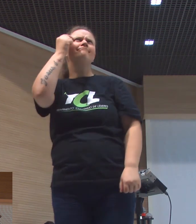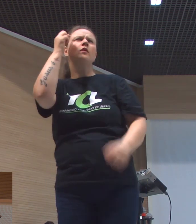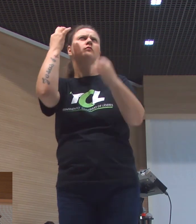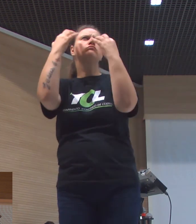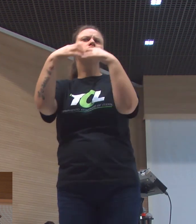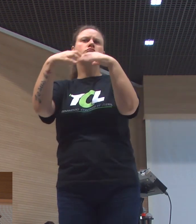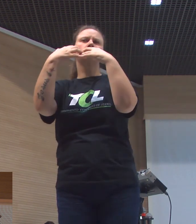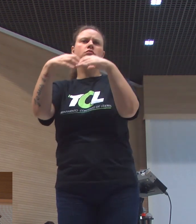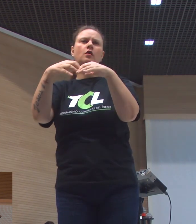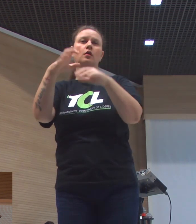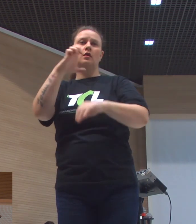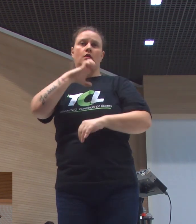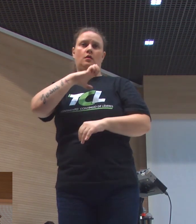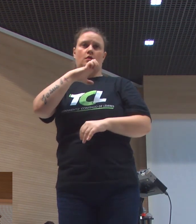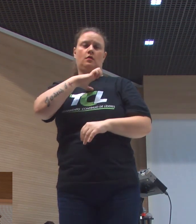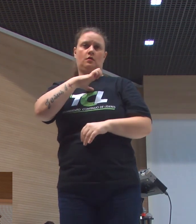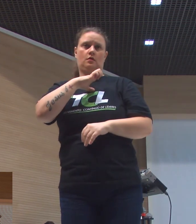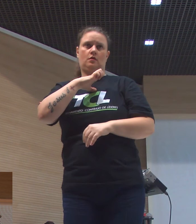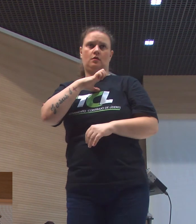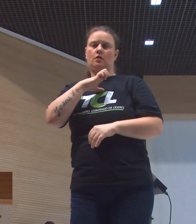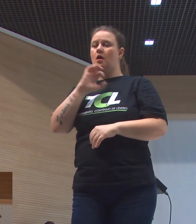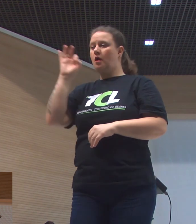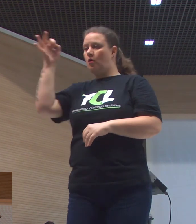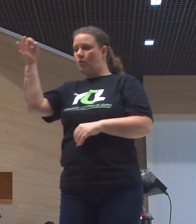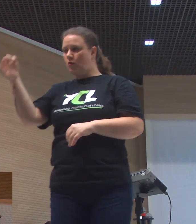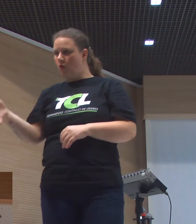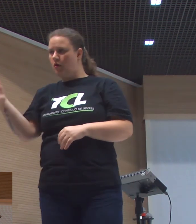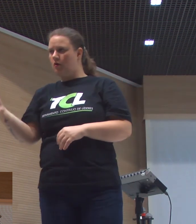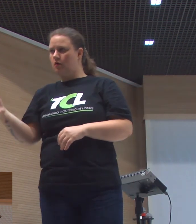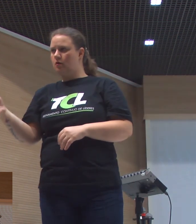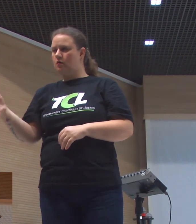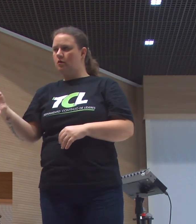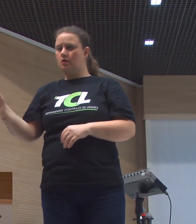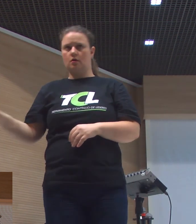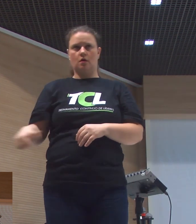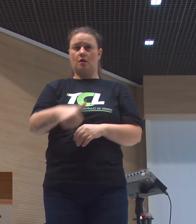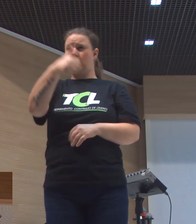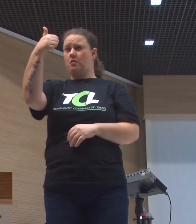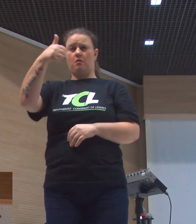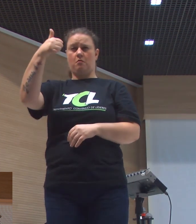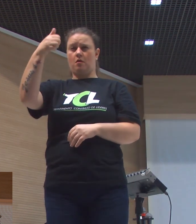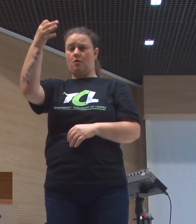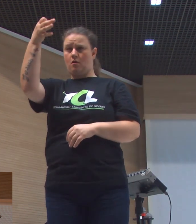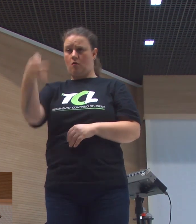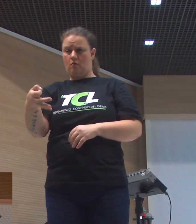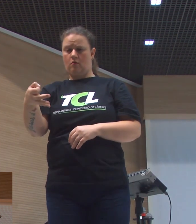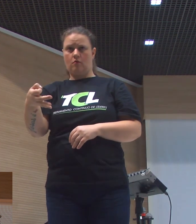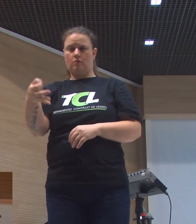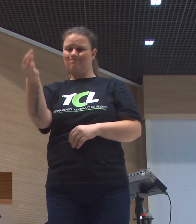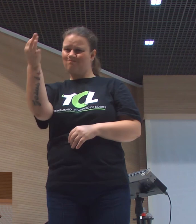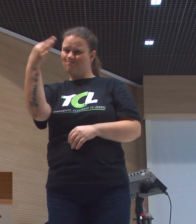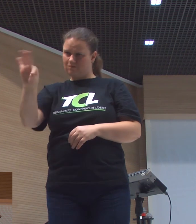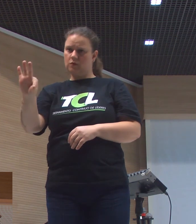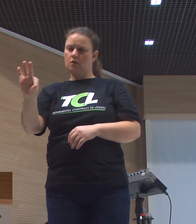Fala do que é correto, da implementação do que é correto, e